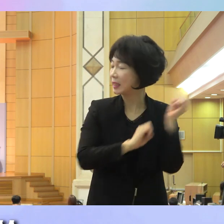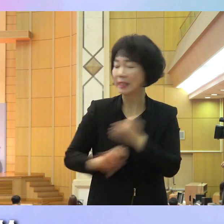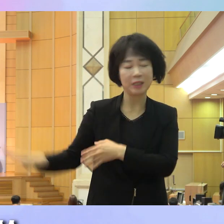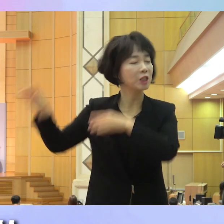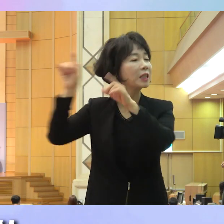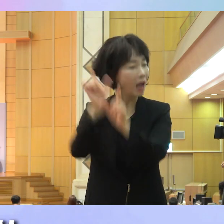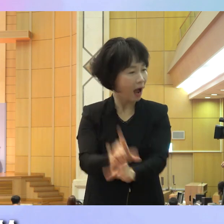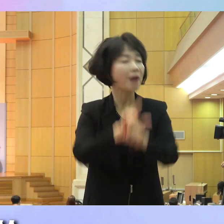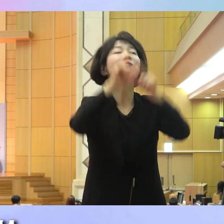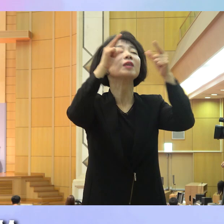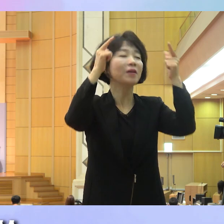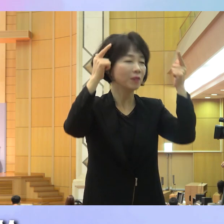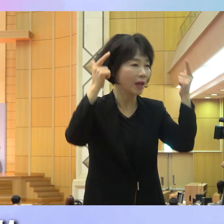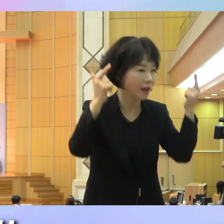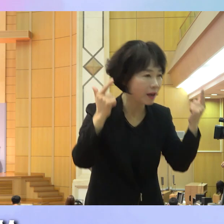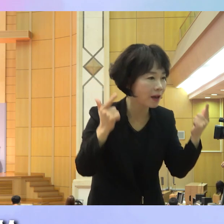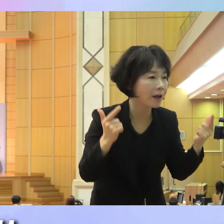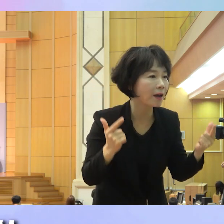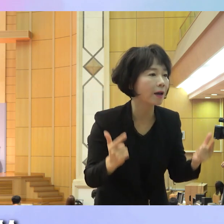길을 잃지